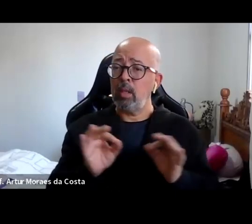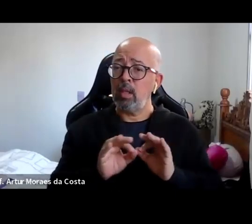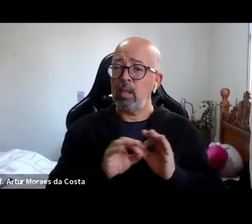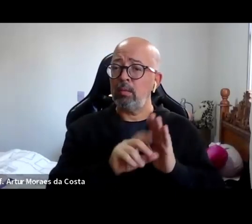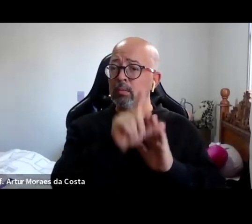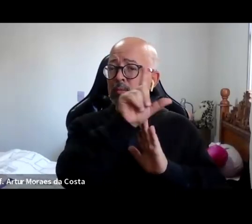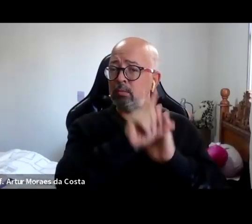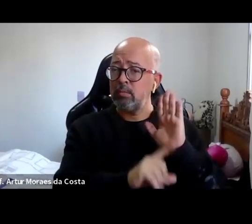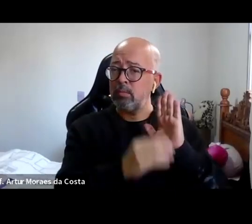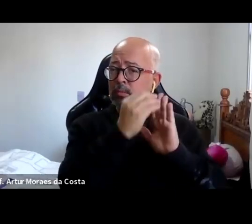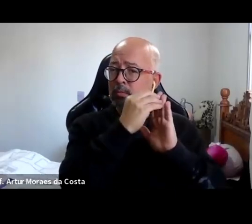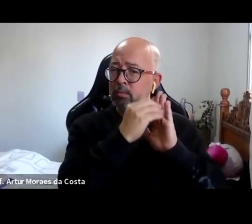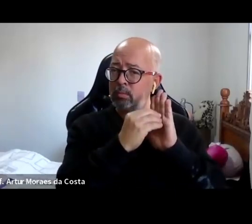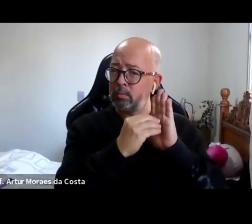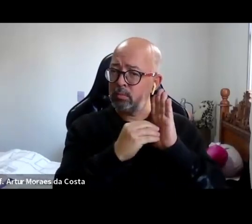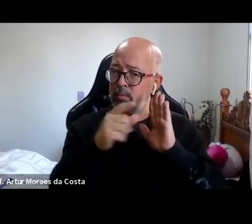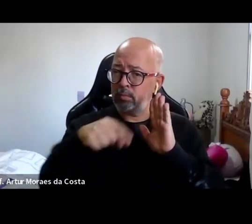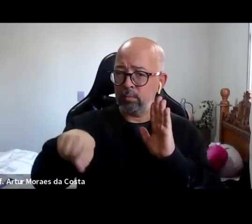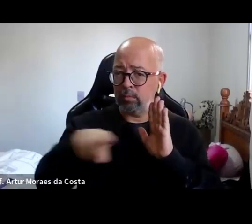podríamos las podríamos